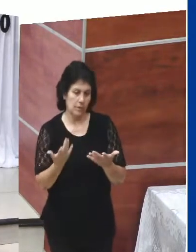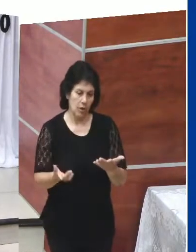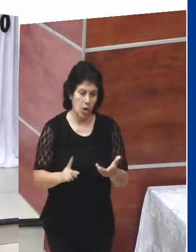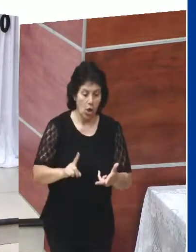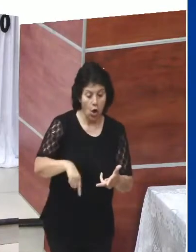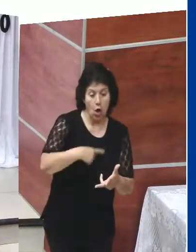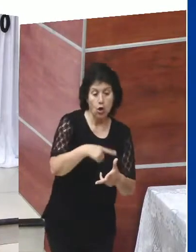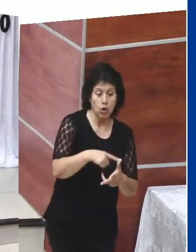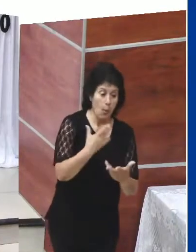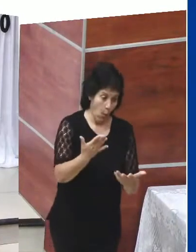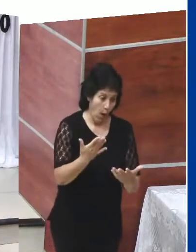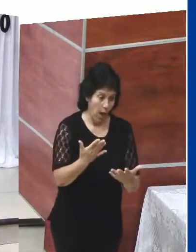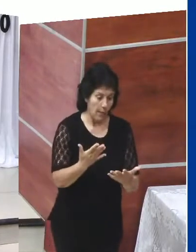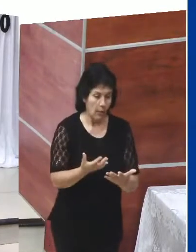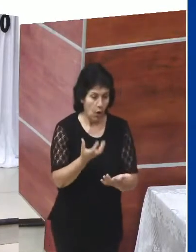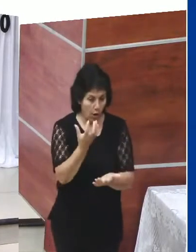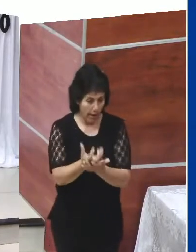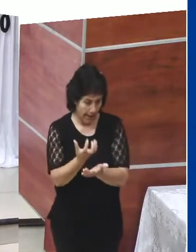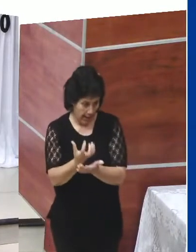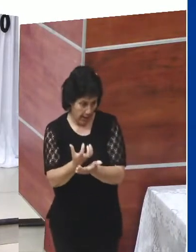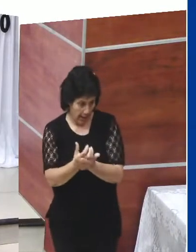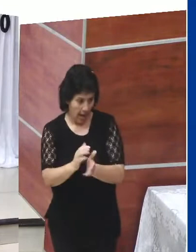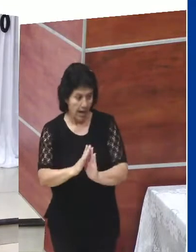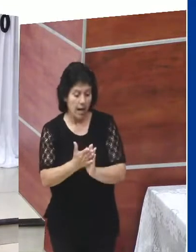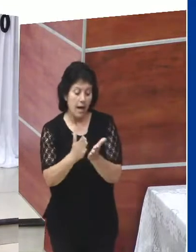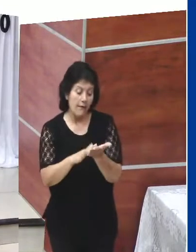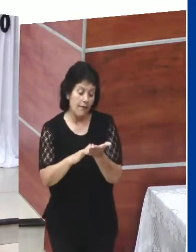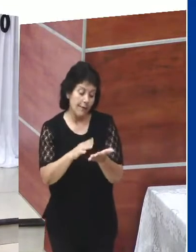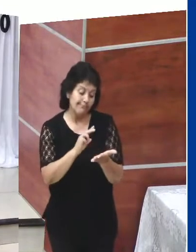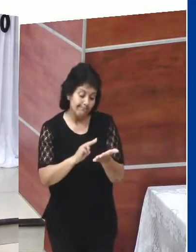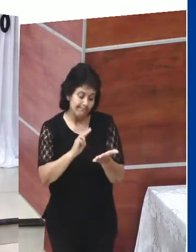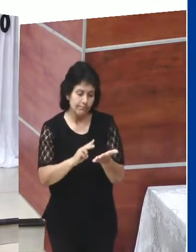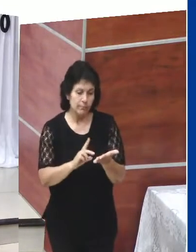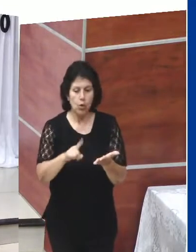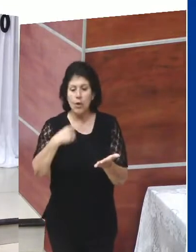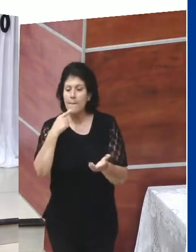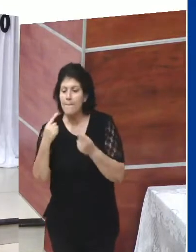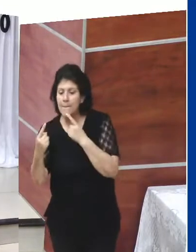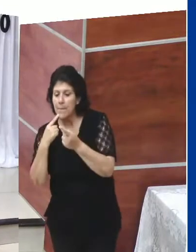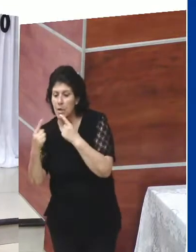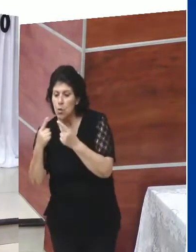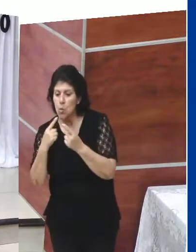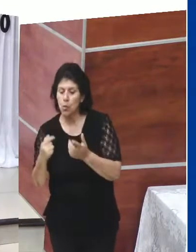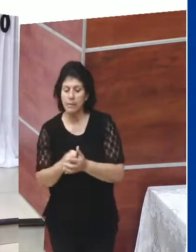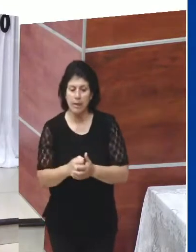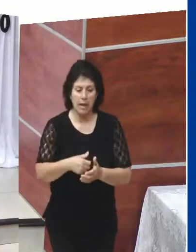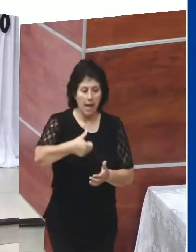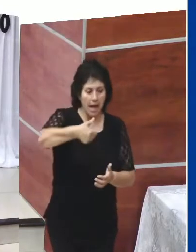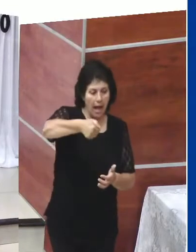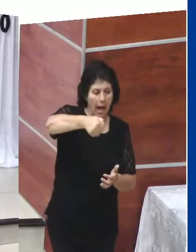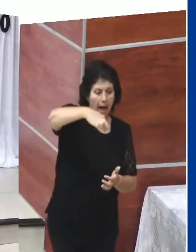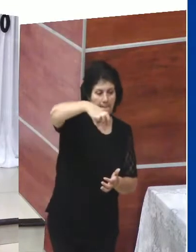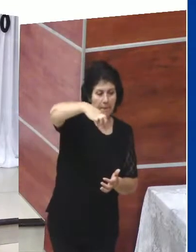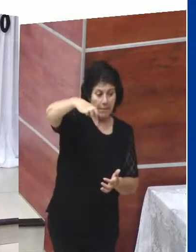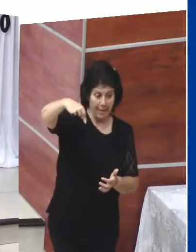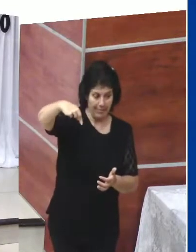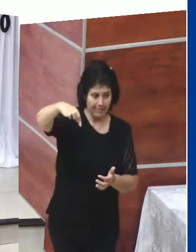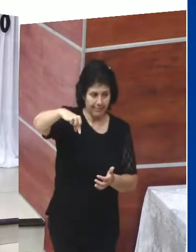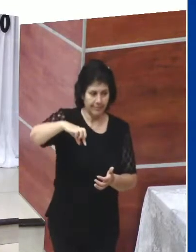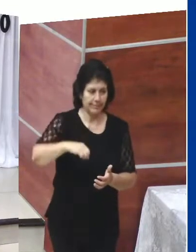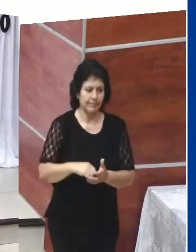escucharse después? ¿Cuántos se animarán a apretar una aplicación que tiene un